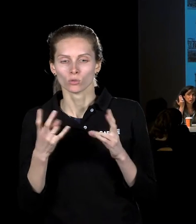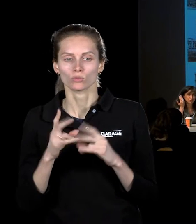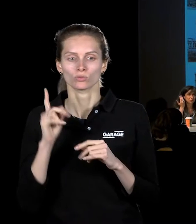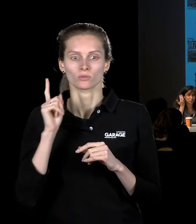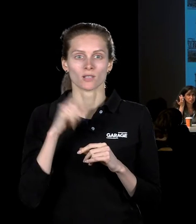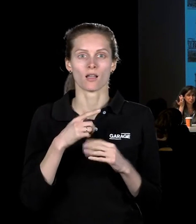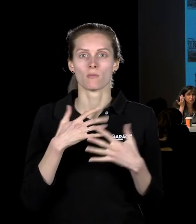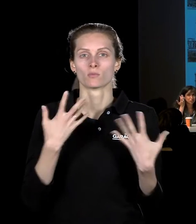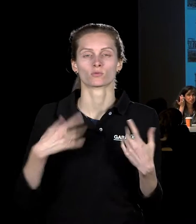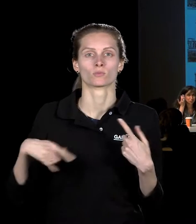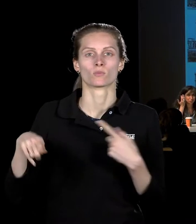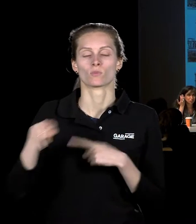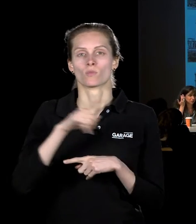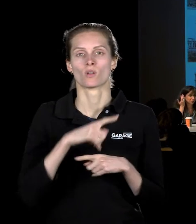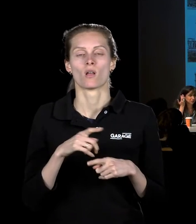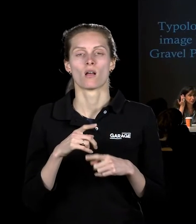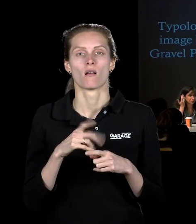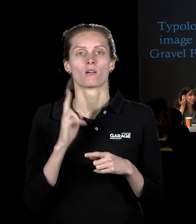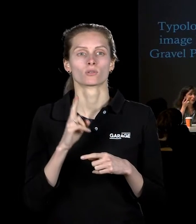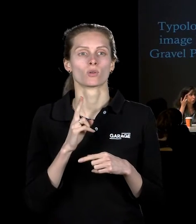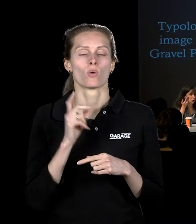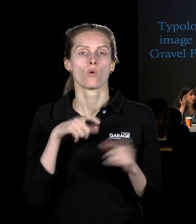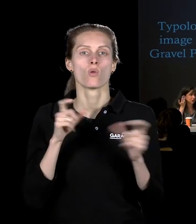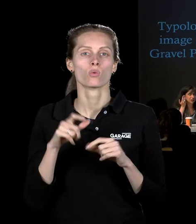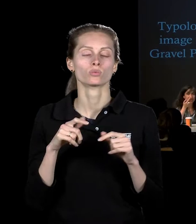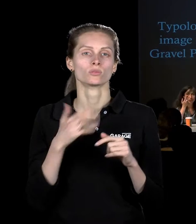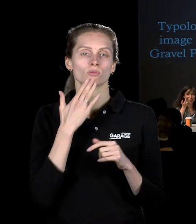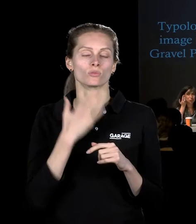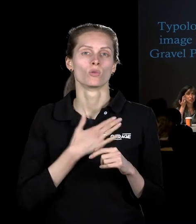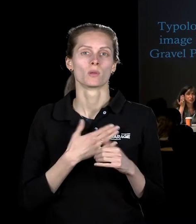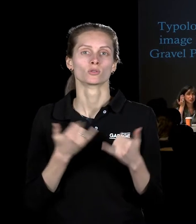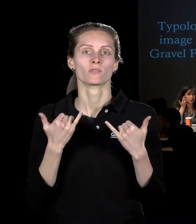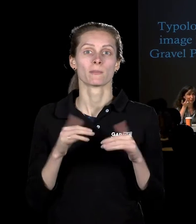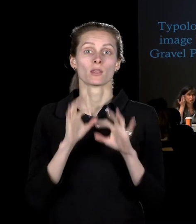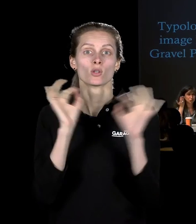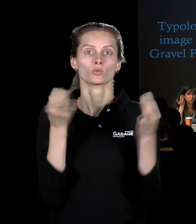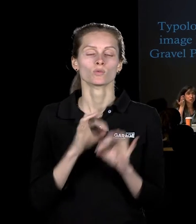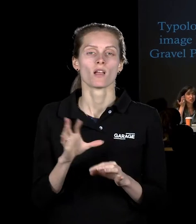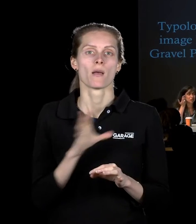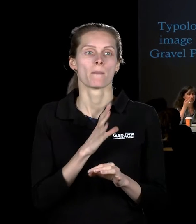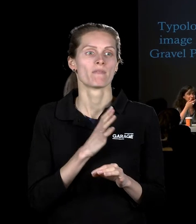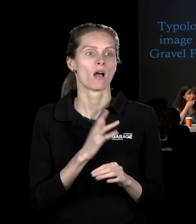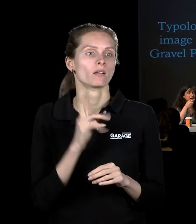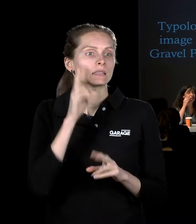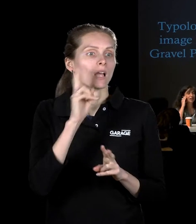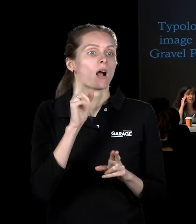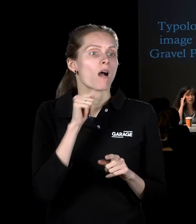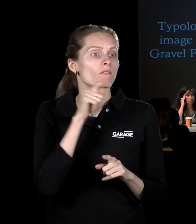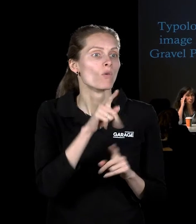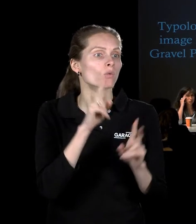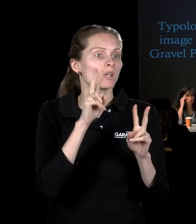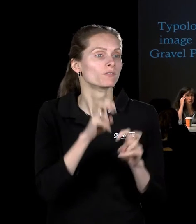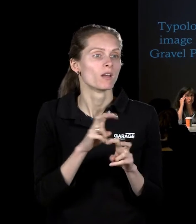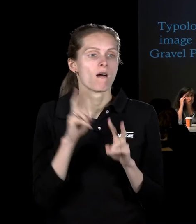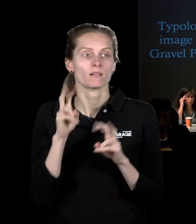большинство публики современного искусства, которое приходит на выставки, тоже не знает, как, что из этих штук называется.